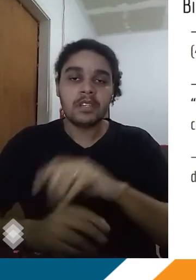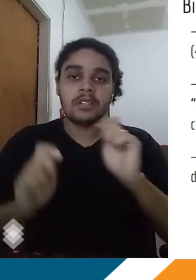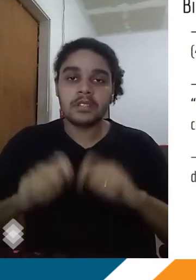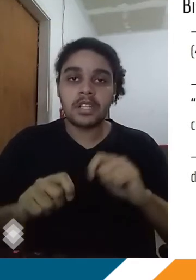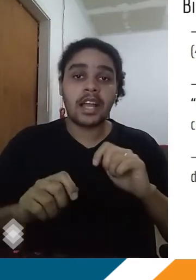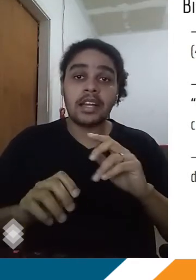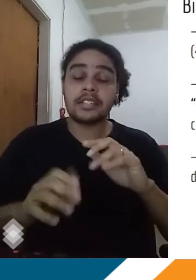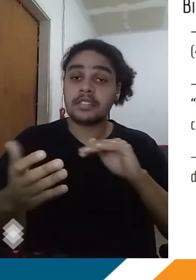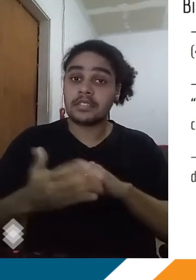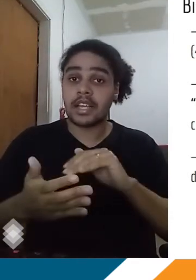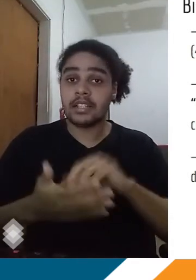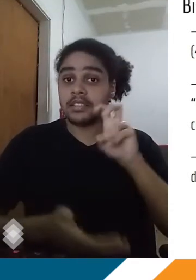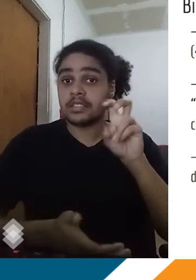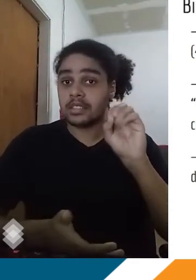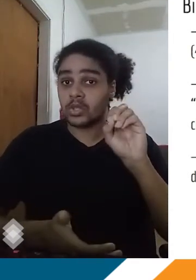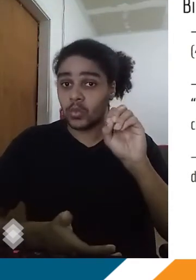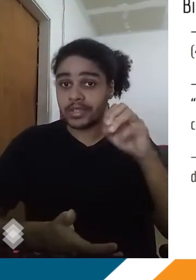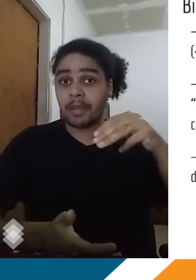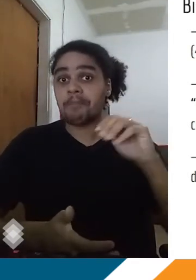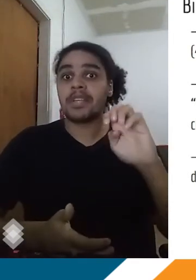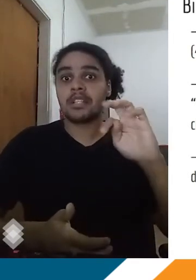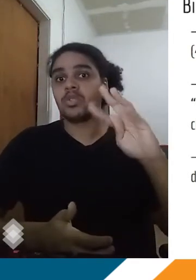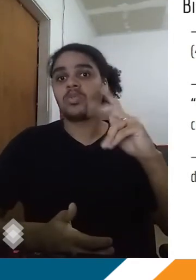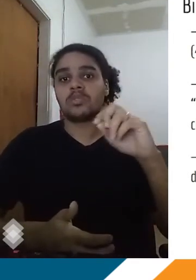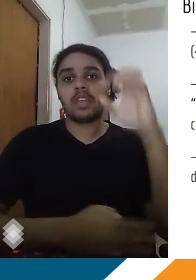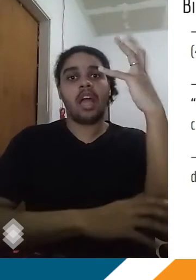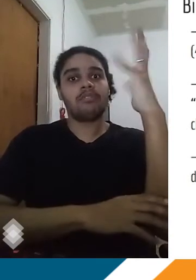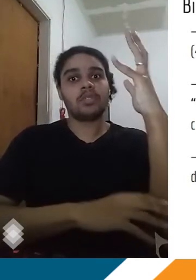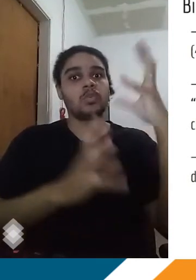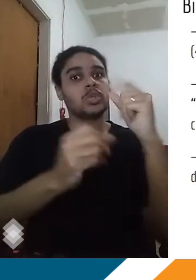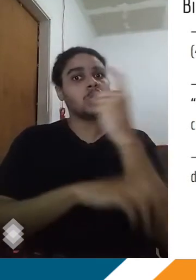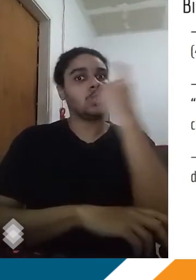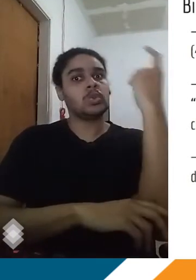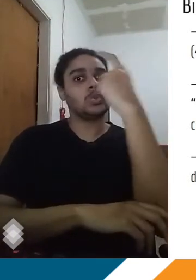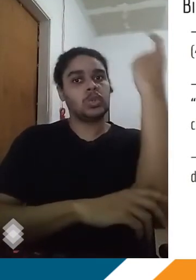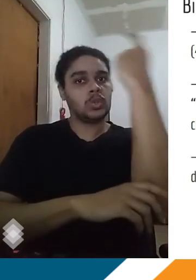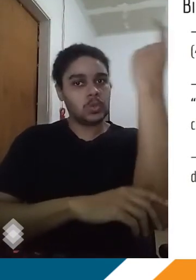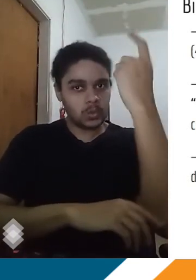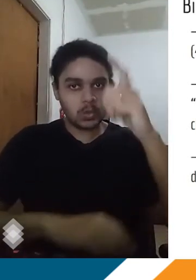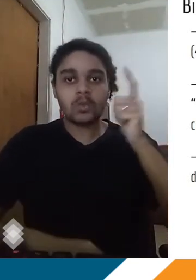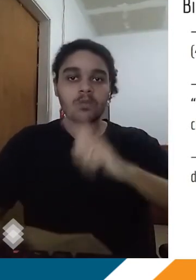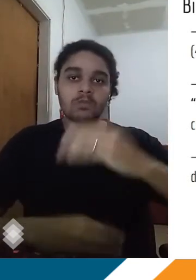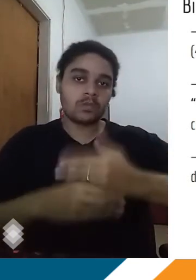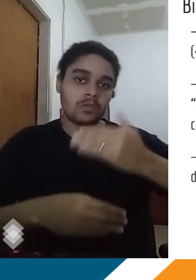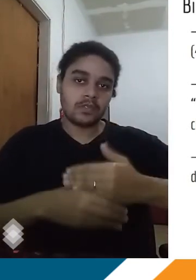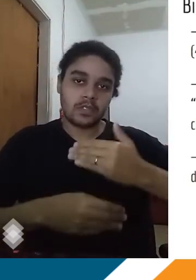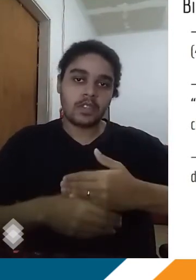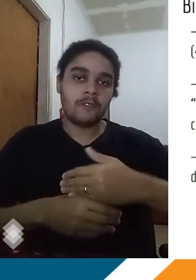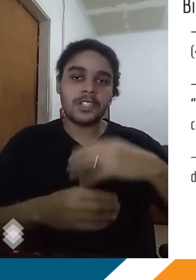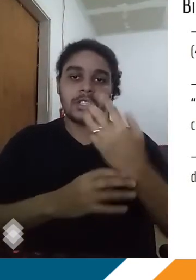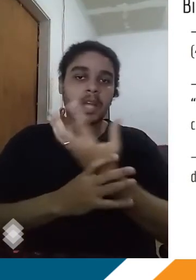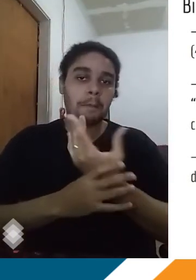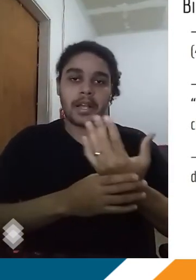atingir até 50 metros de altura. Portanto, são árvores muito altas e que fecham aí essa mata. Portanto, é uma mata muito densa,